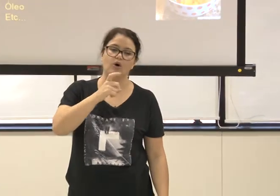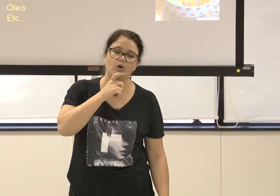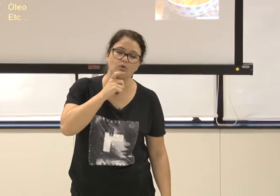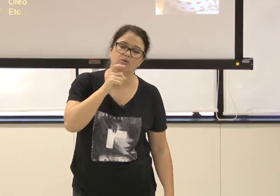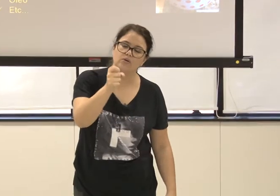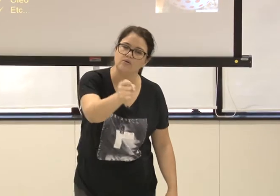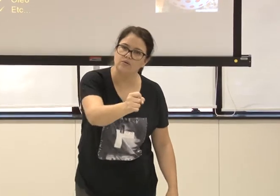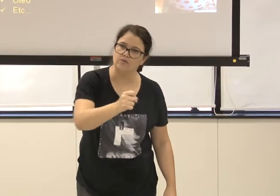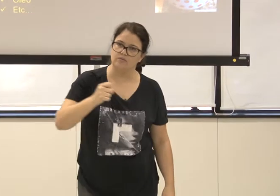Ou...